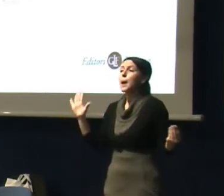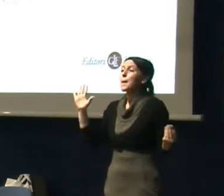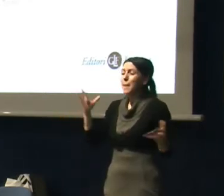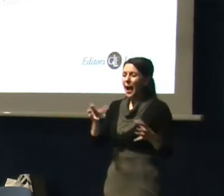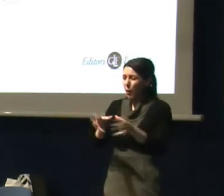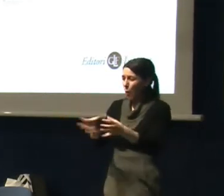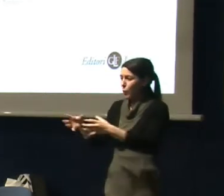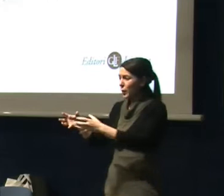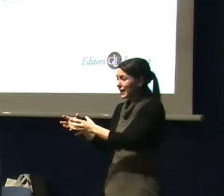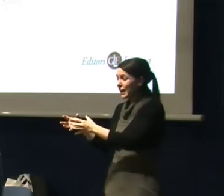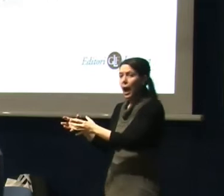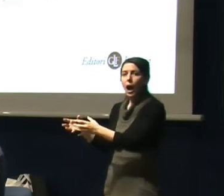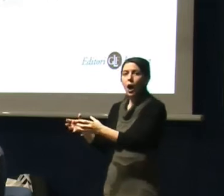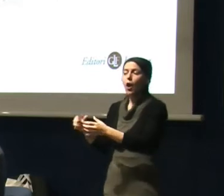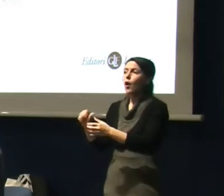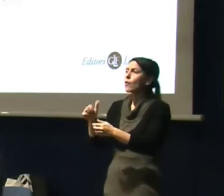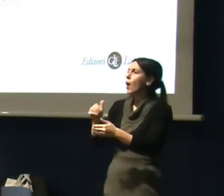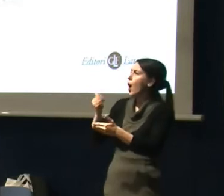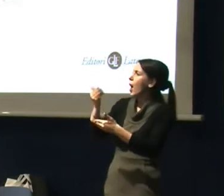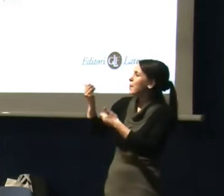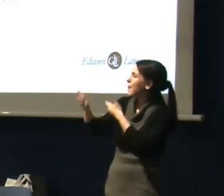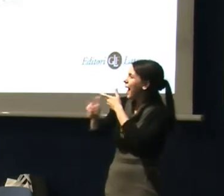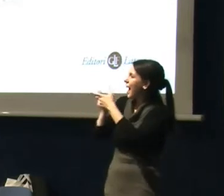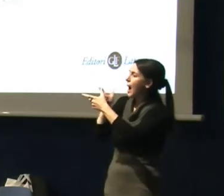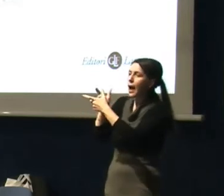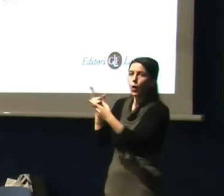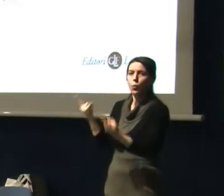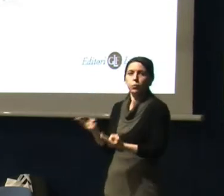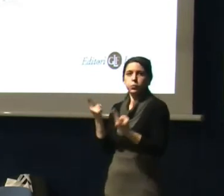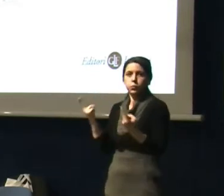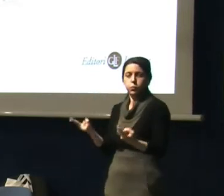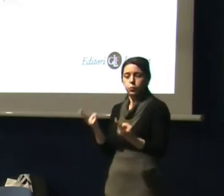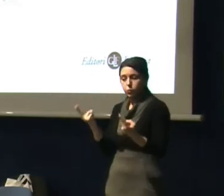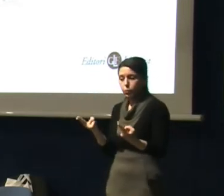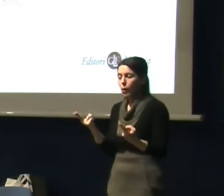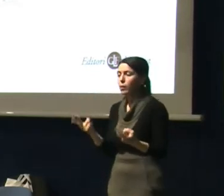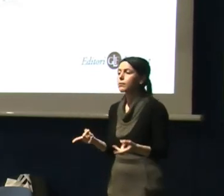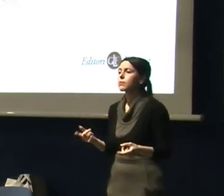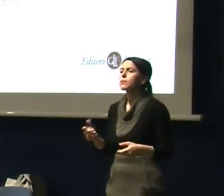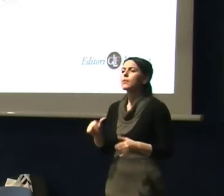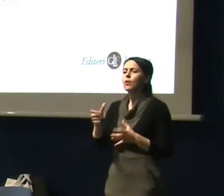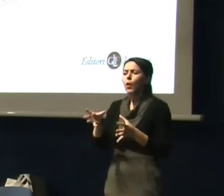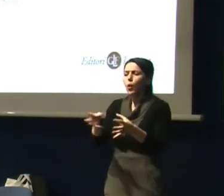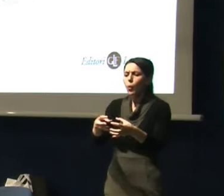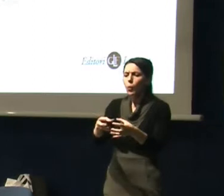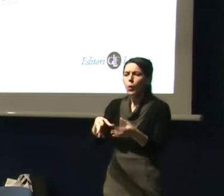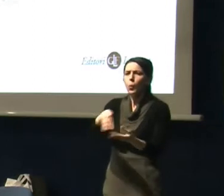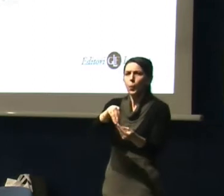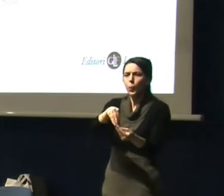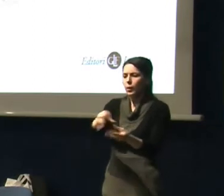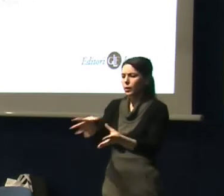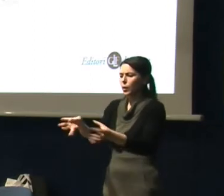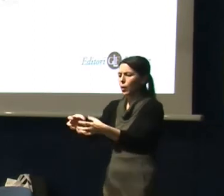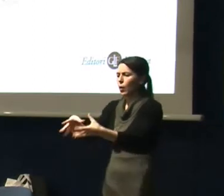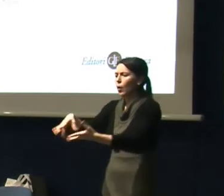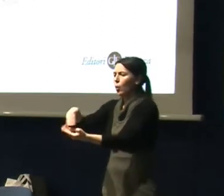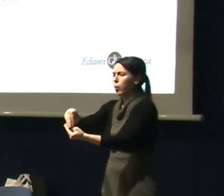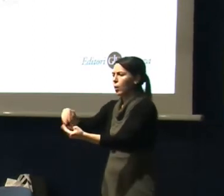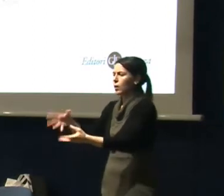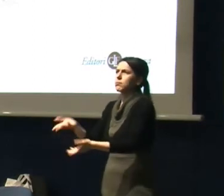riescono più entrare tra di loro in comunicazione ognuno se ne sta nel proprio recinto di